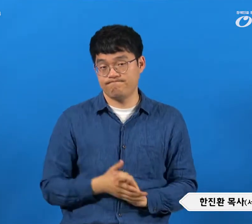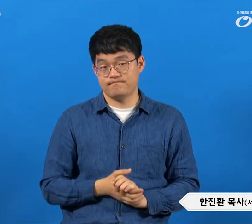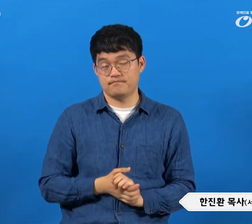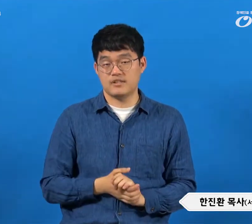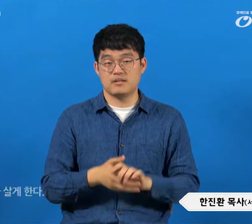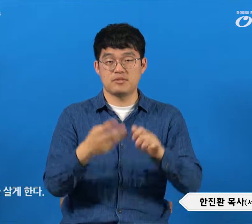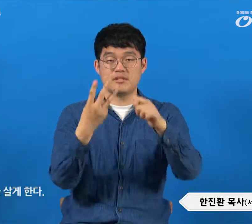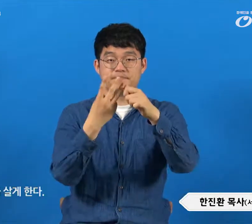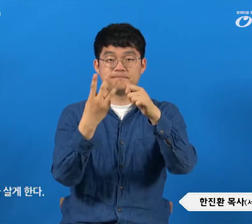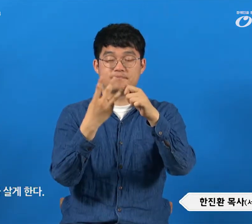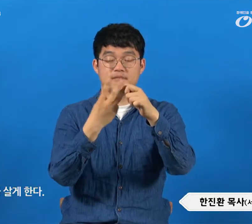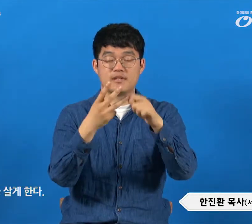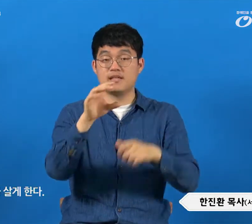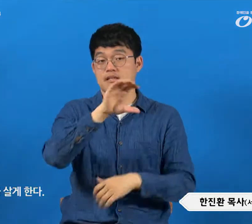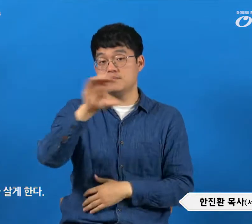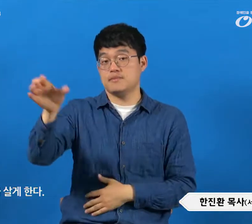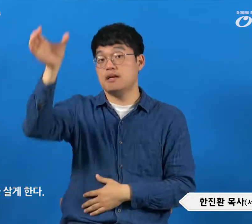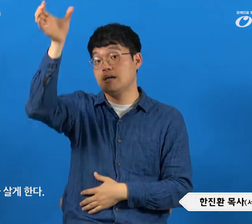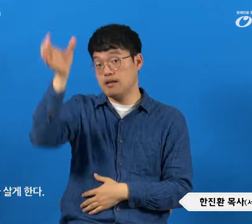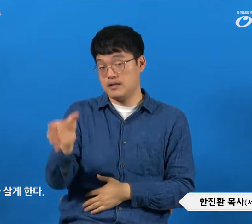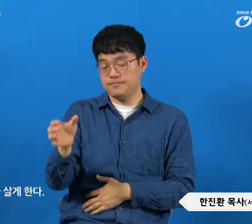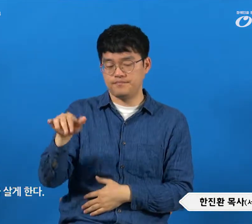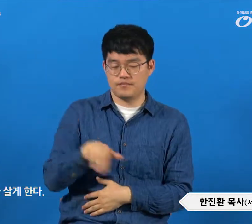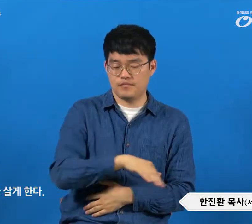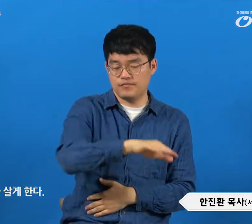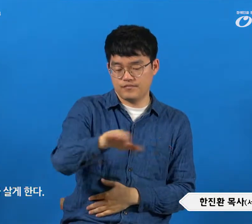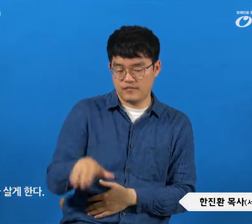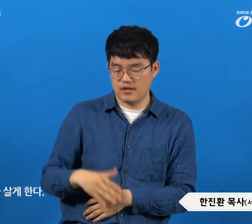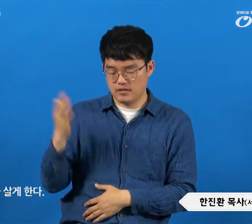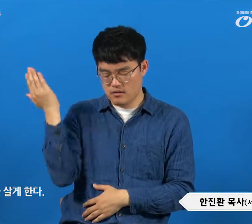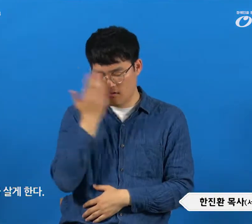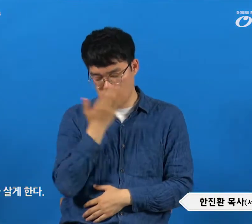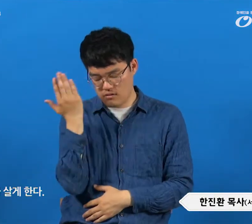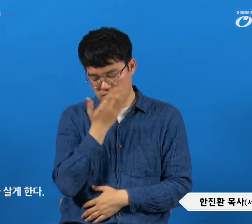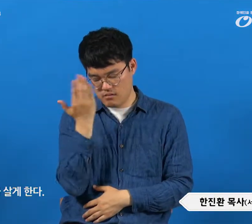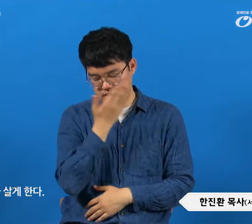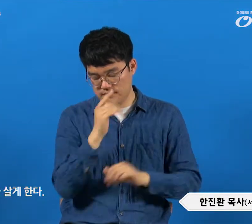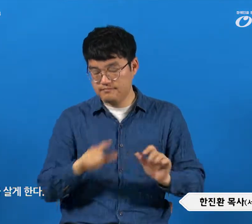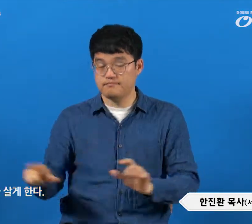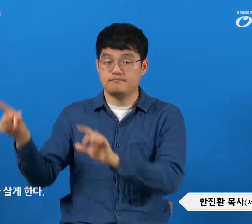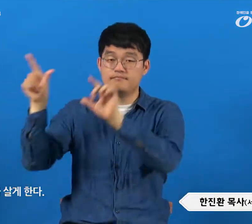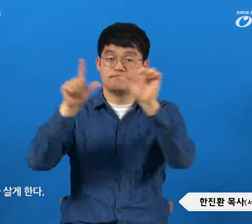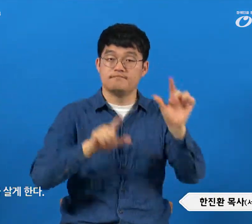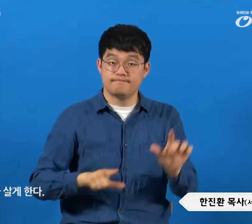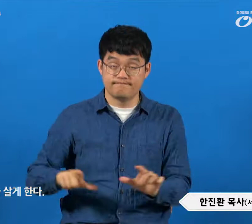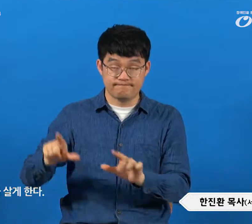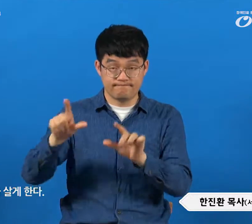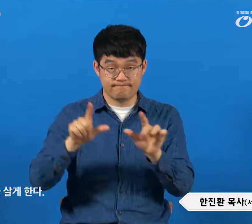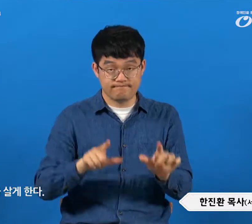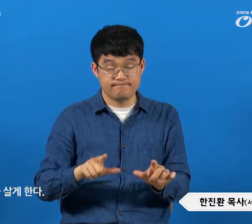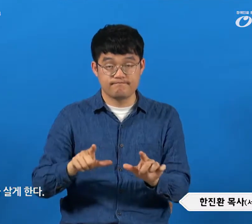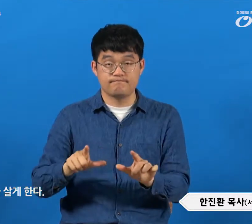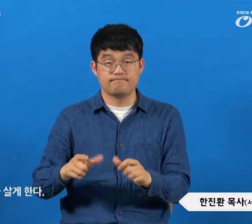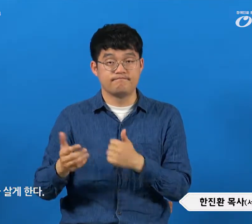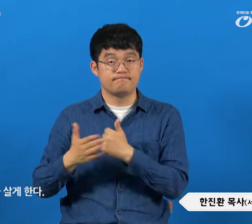세 번째는, 십자가는 우리에게 성결한 삶을 살게 합니다.